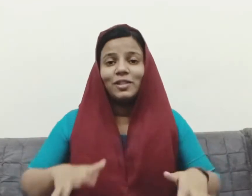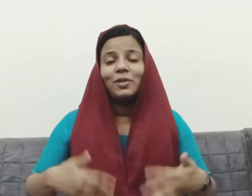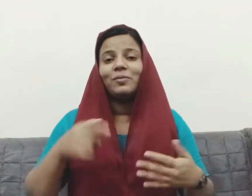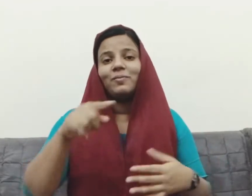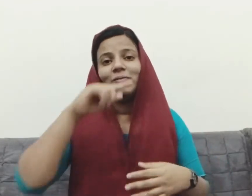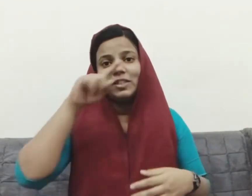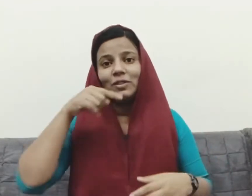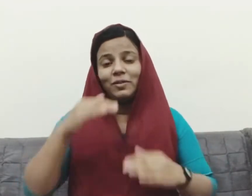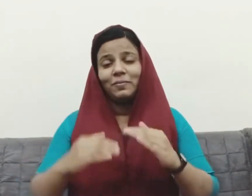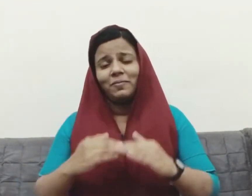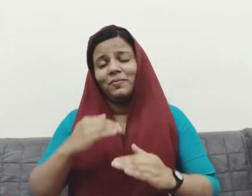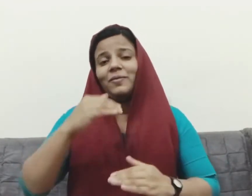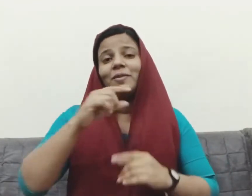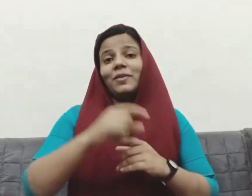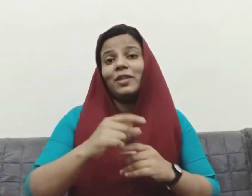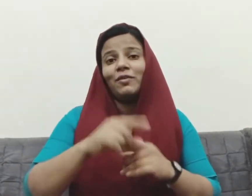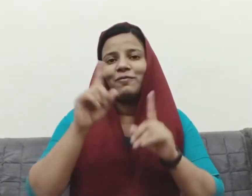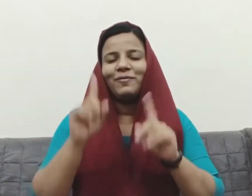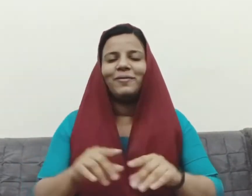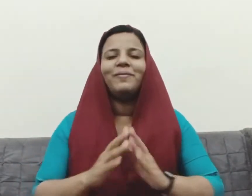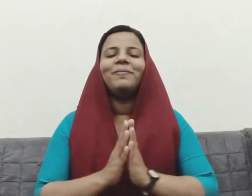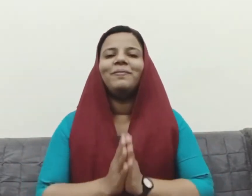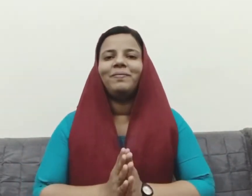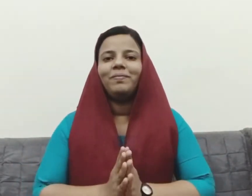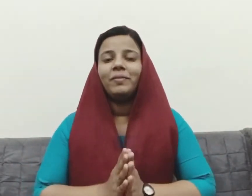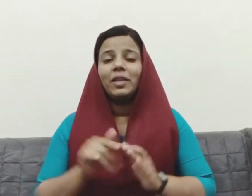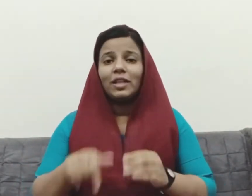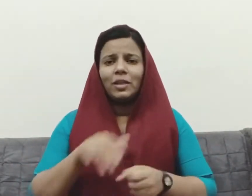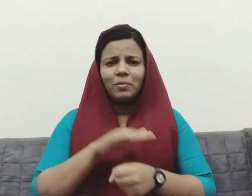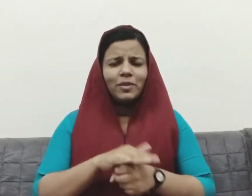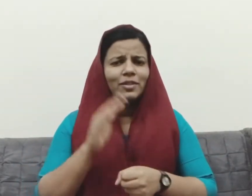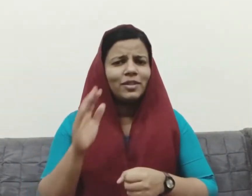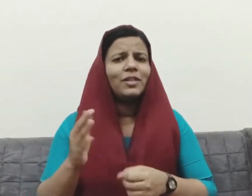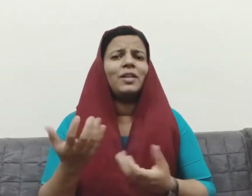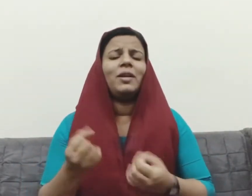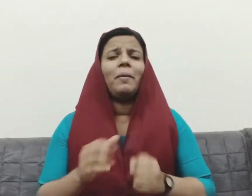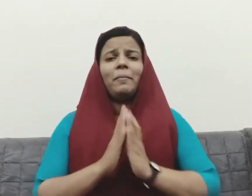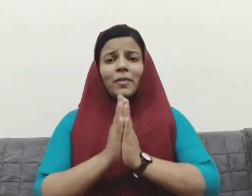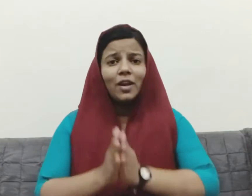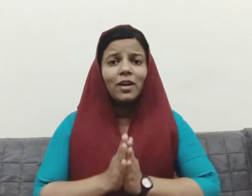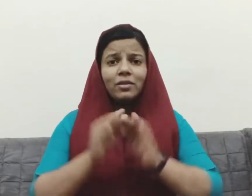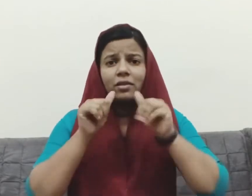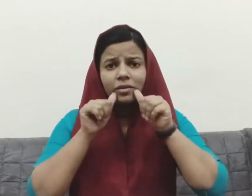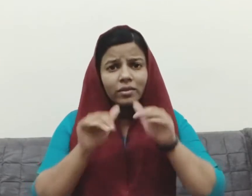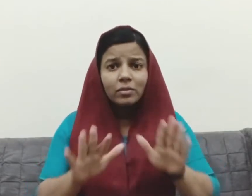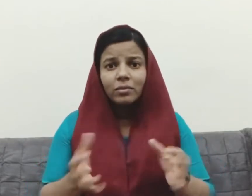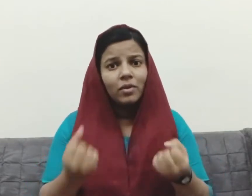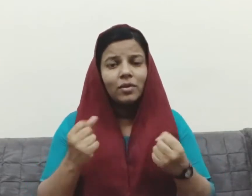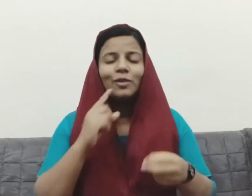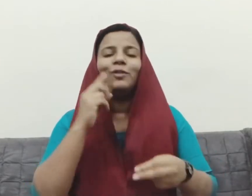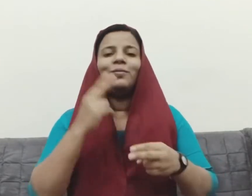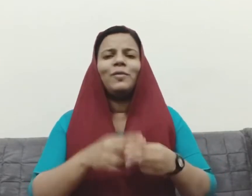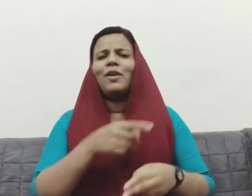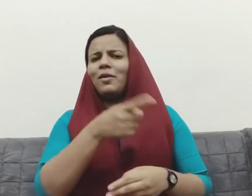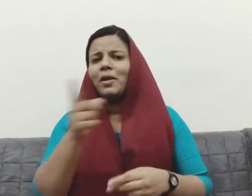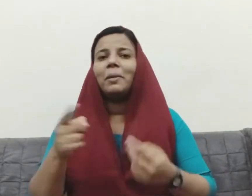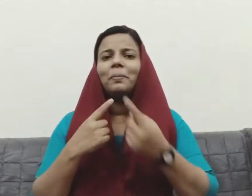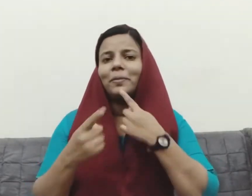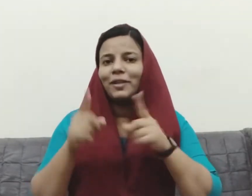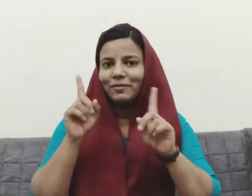സന്തോഷവും ഒക്കെ നിങ്ങളുടെ ജീവിതത്തിൽ ഇരട്ടി ഇരട്ടിയായിട്ട് വർദ്ധിച്ചു വരട്ടെ. നിങ്ങൾക്ക് ഈ മെസ്സേജുകളും ഈ മീറ്റിങ്ങളും ഒക്കെ അനുഗ്രഹമാകുന്നെങ്കിൽ നിങ്ങൾ മറ്റുള്ളവരോടും അത് പറയണം,